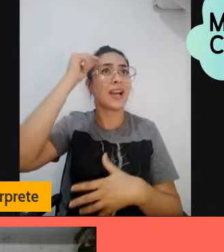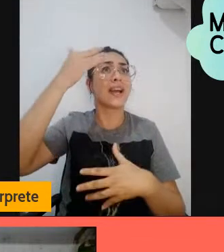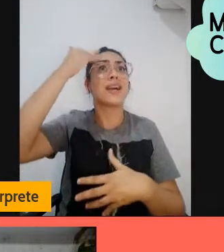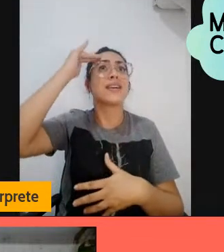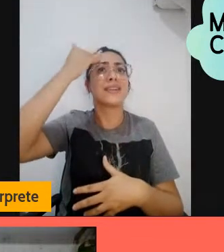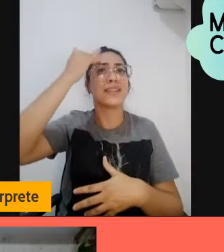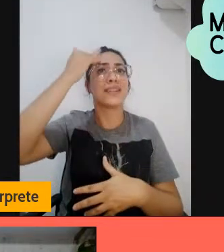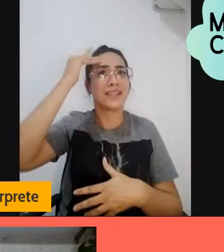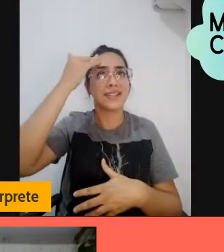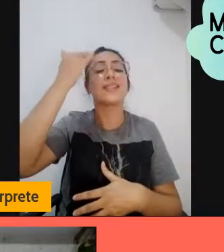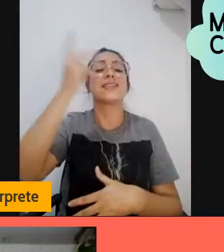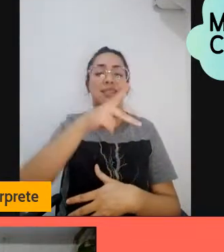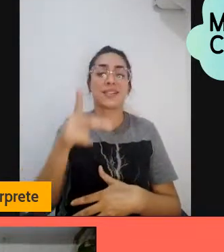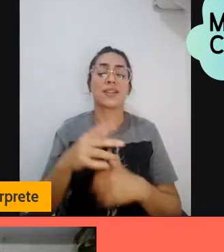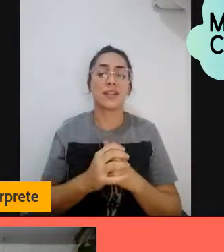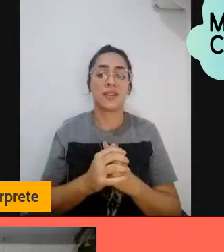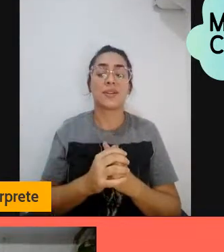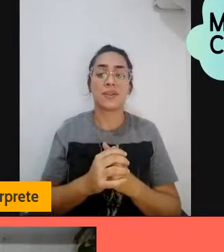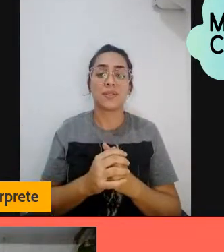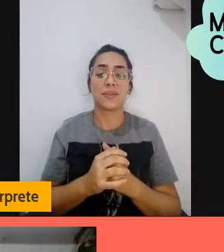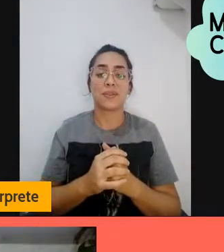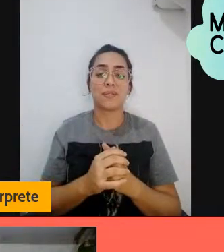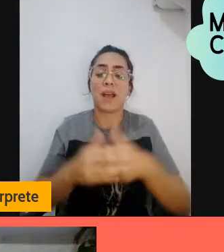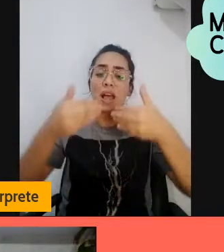E a gente deixa aberto aqui a fala